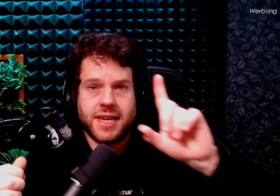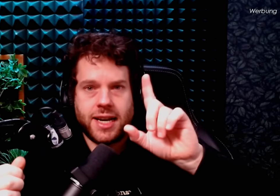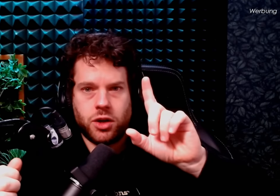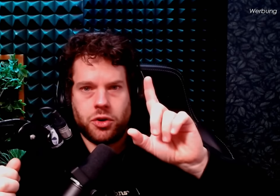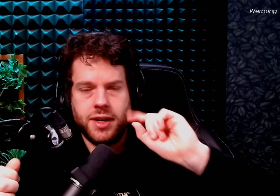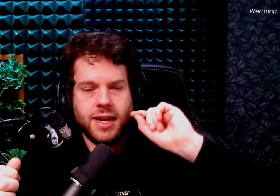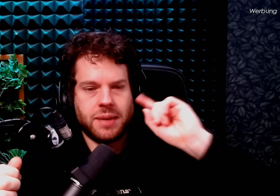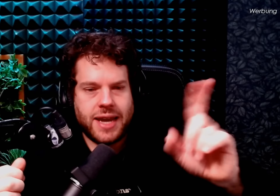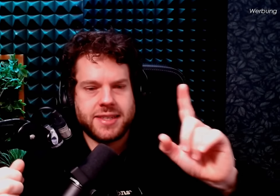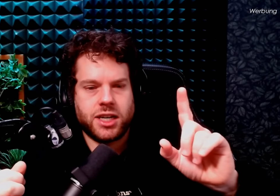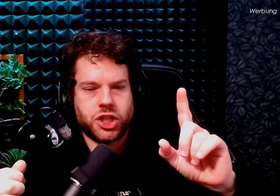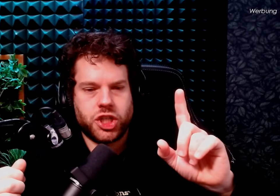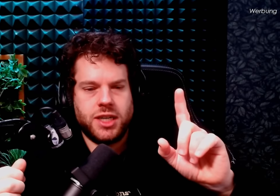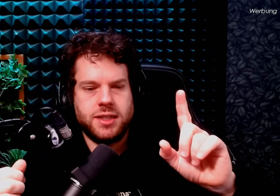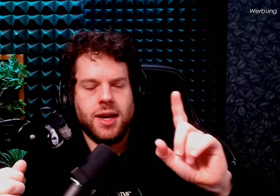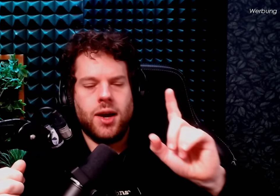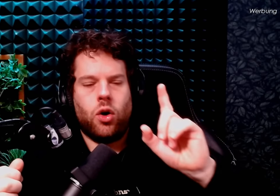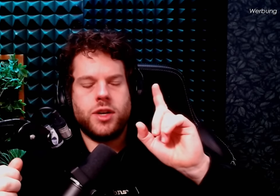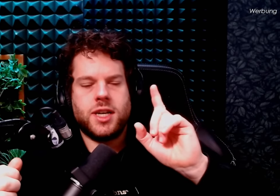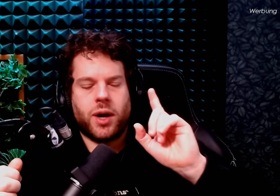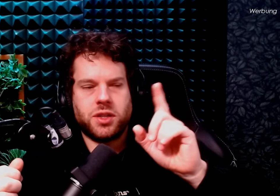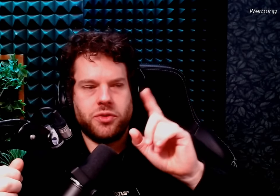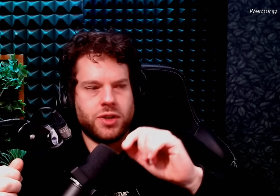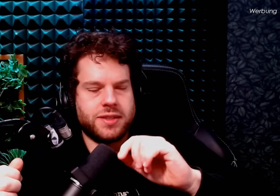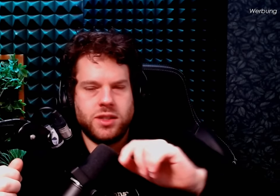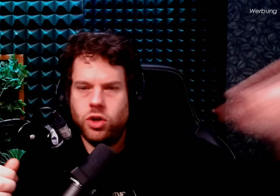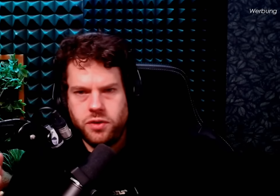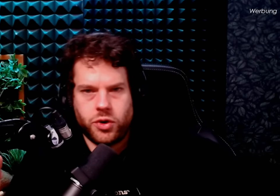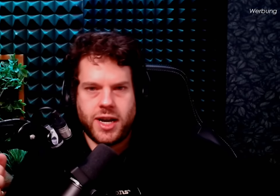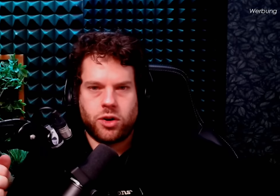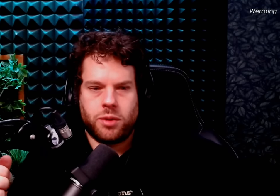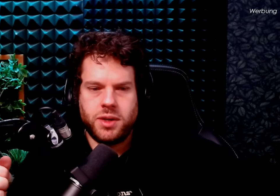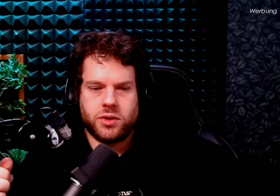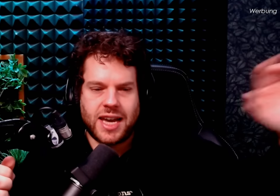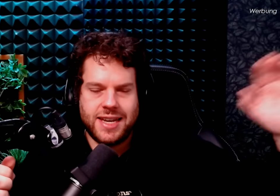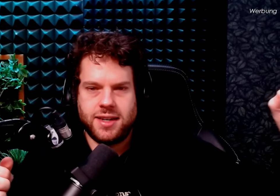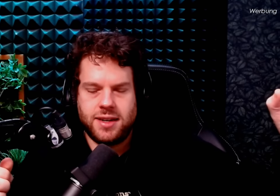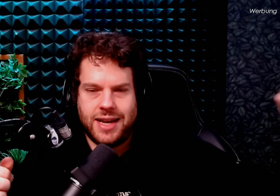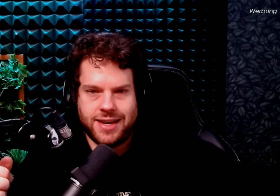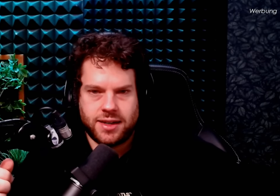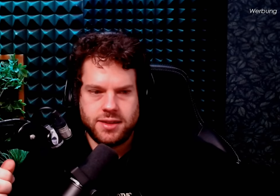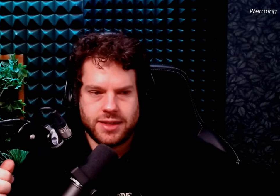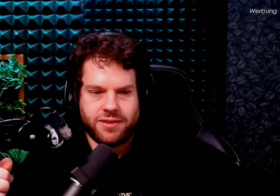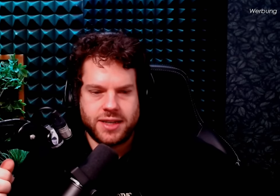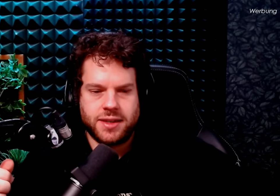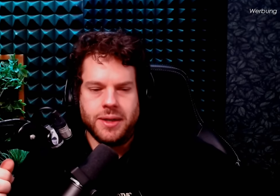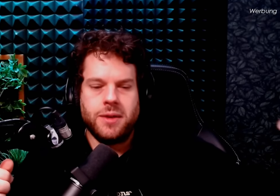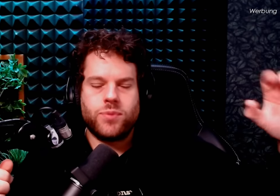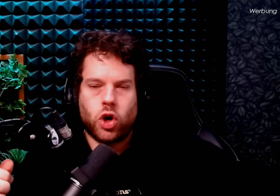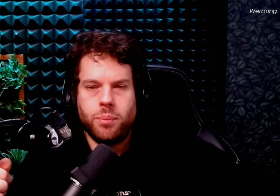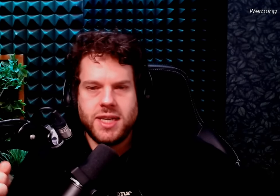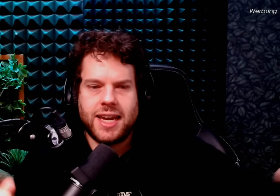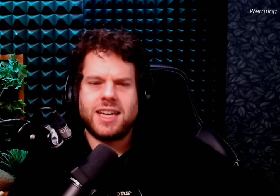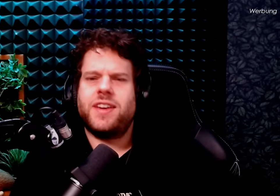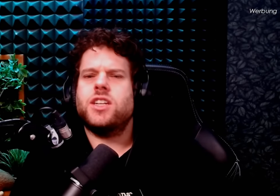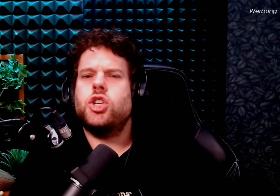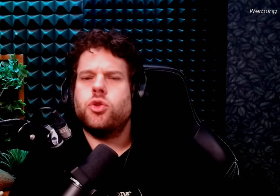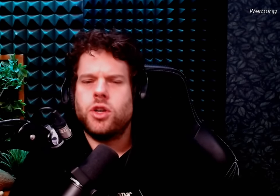extra nachgeguckt, ich habe extra recherchiert und ich habe rausgefunden, dass die irgendwo herkommt, aus anderen Ländern teilweise. Kommen die her, dann werden die schön